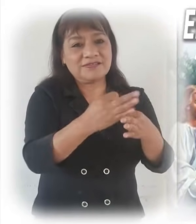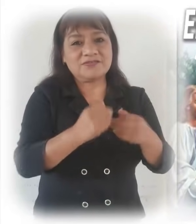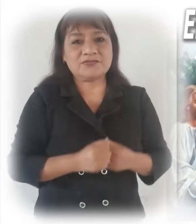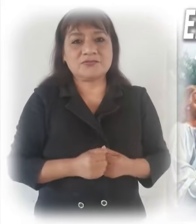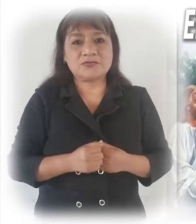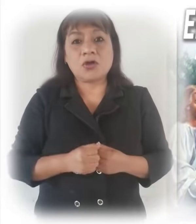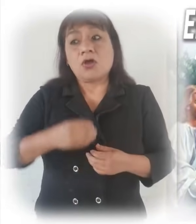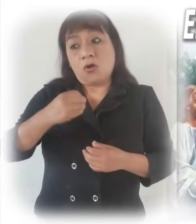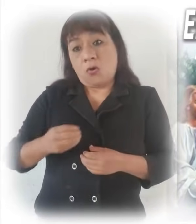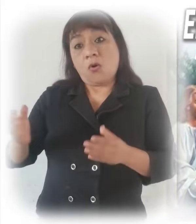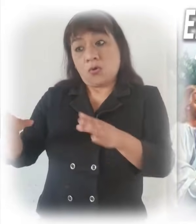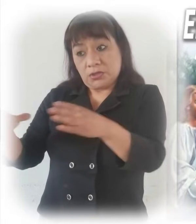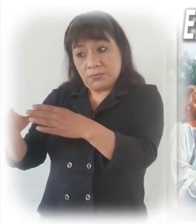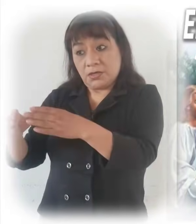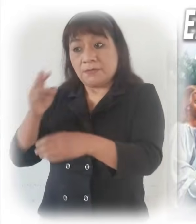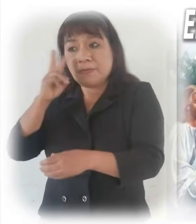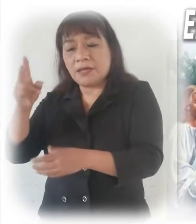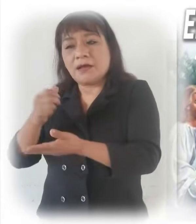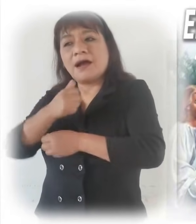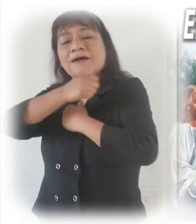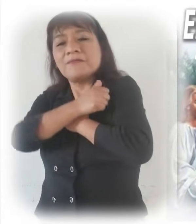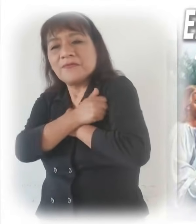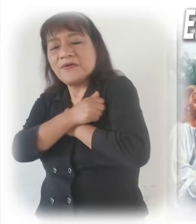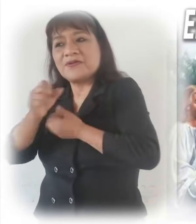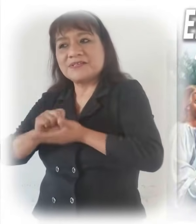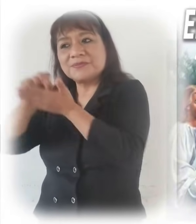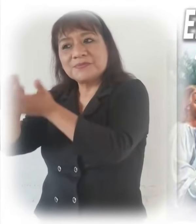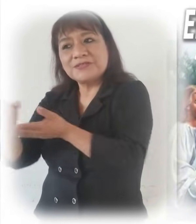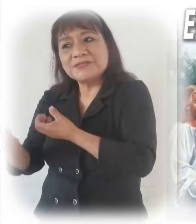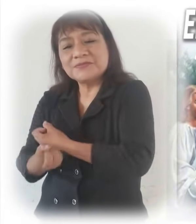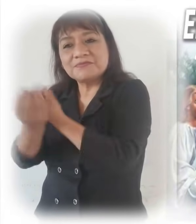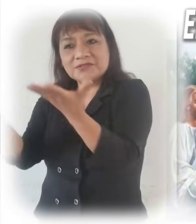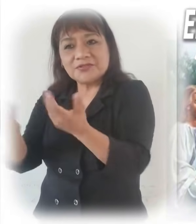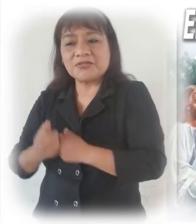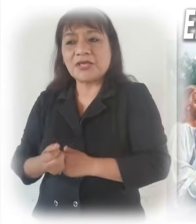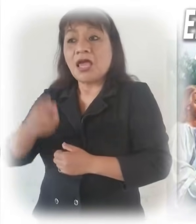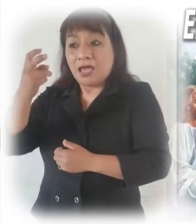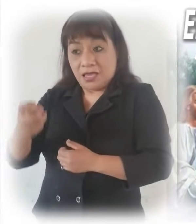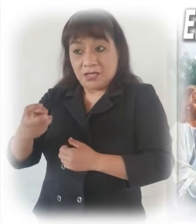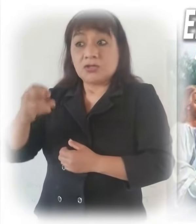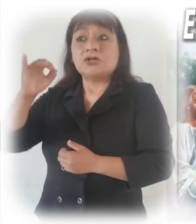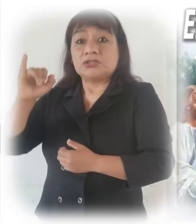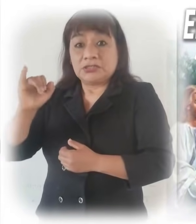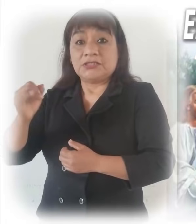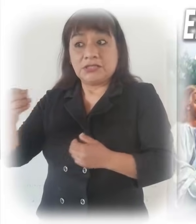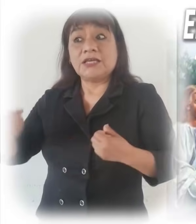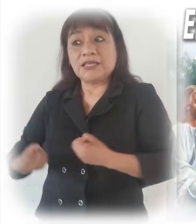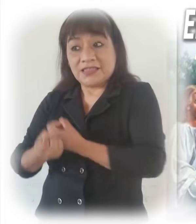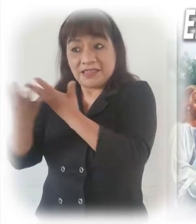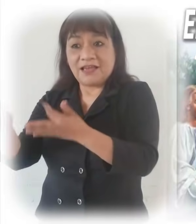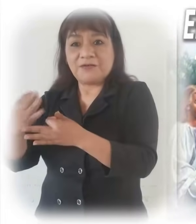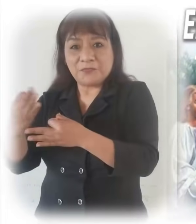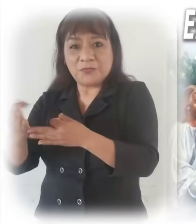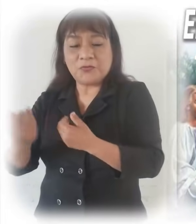frutos, o si miran al amor, al servicio, a la donación, necesariamente